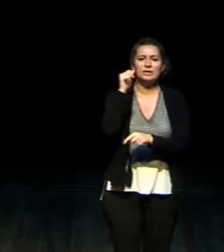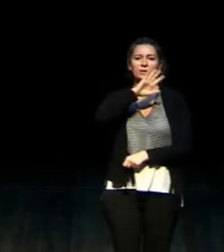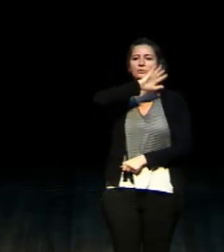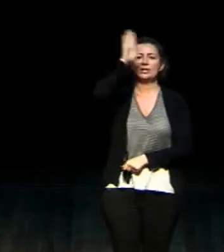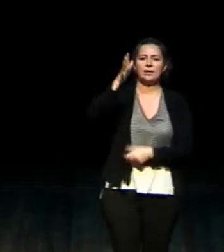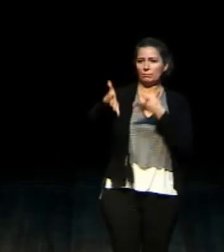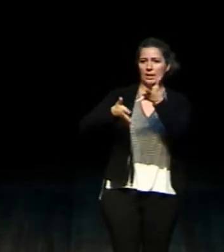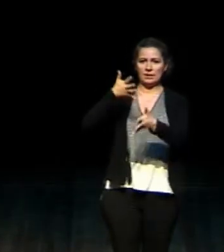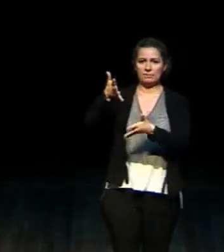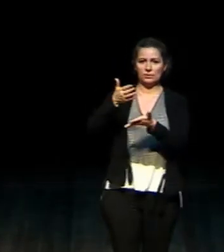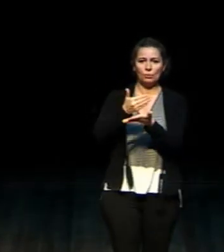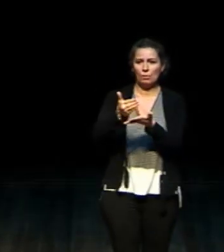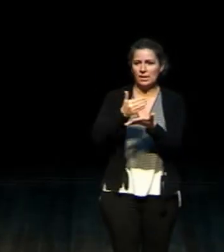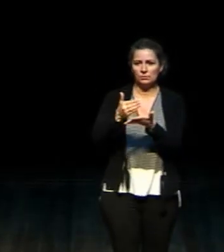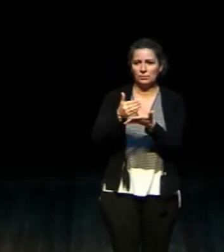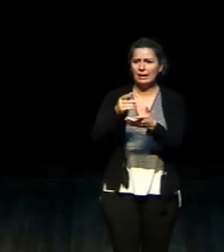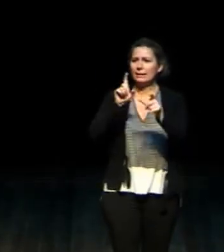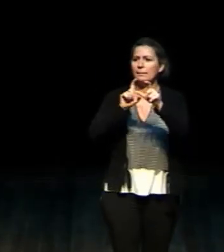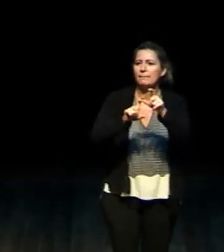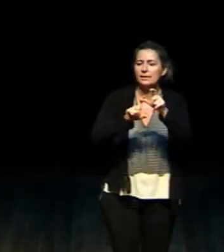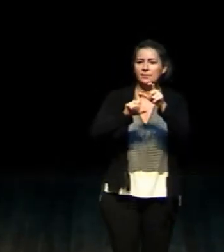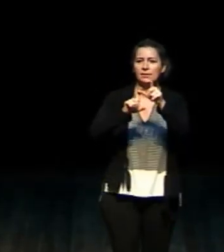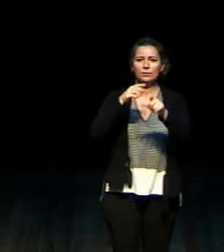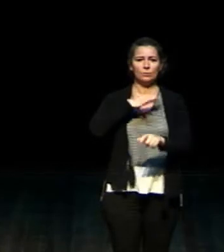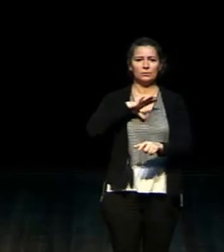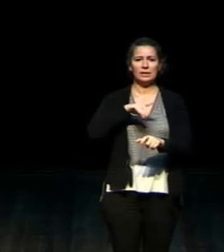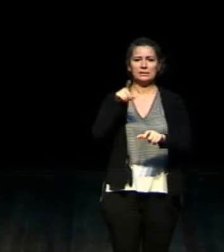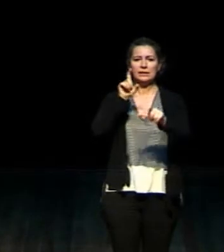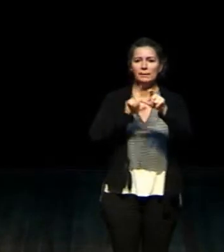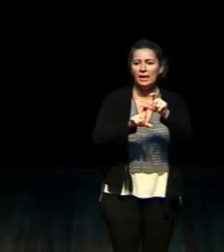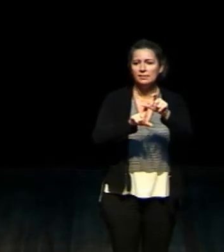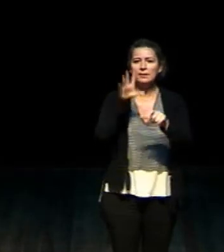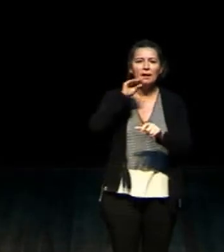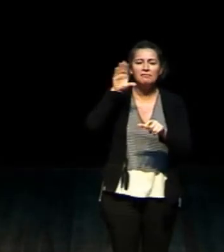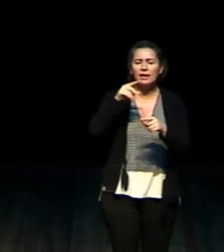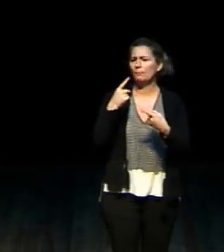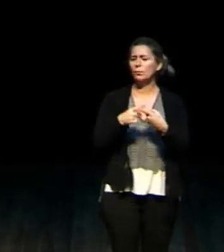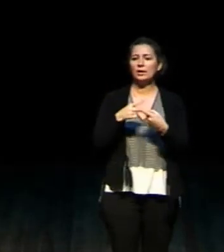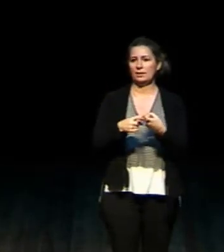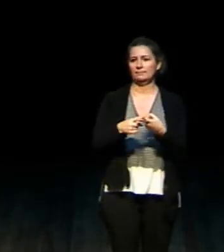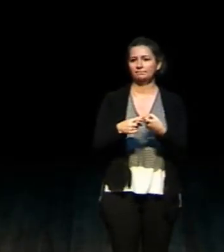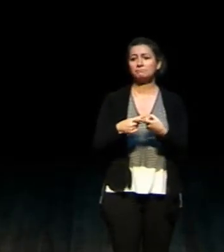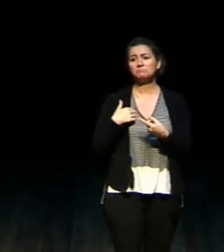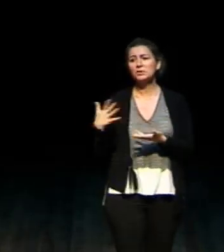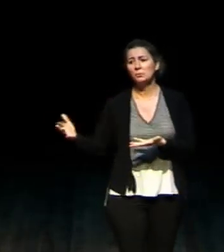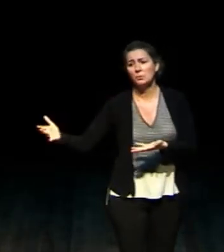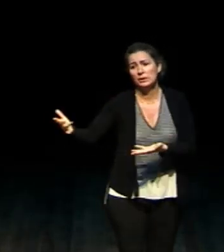aula de Libras para ouvintes? Aulas em que você pode iniciar a aula em língua de